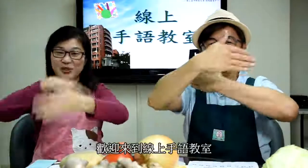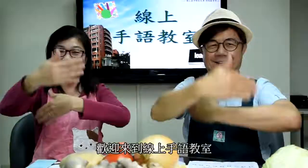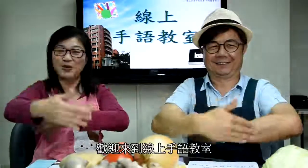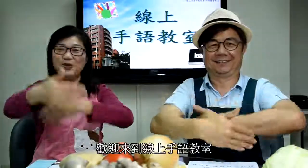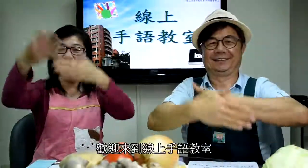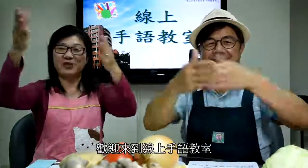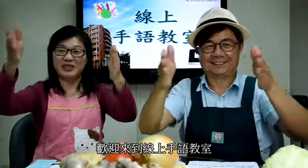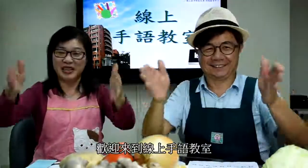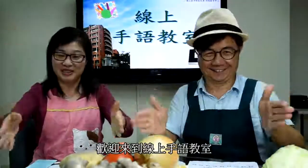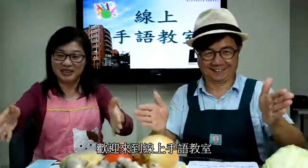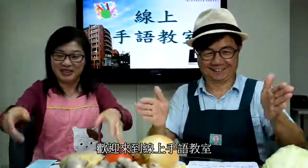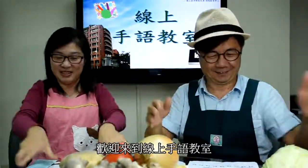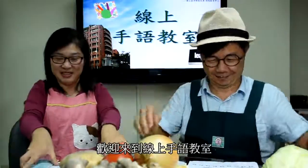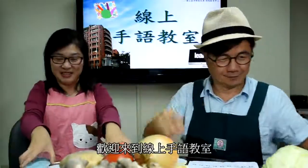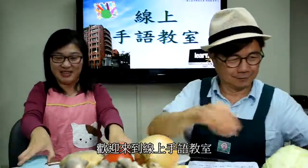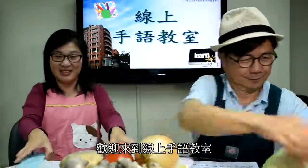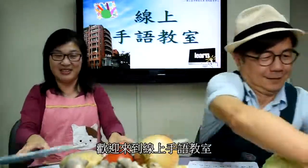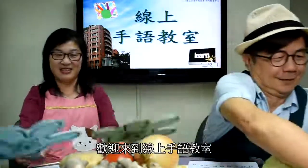语教室。